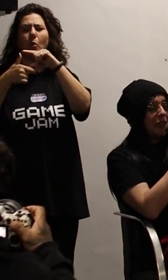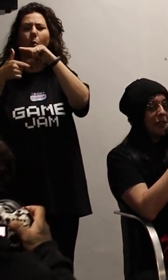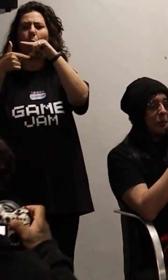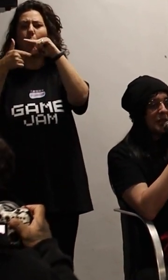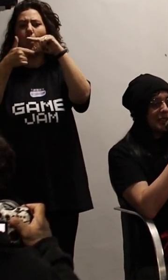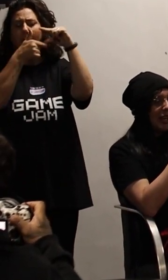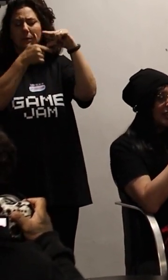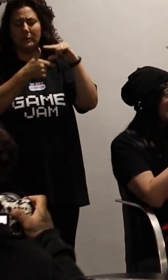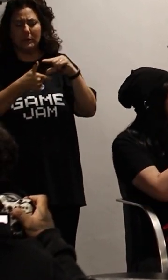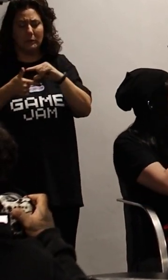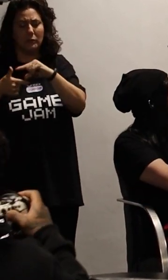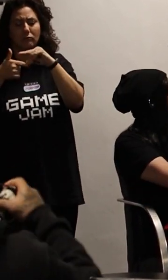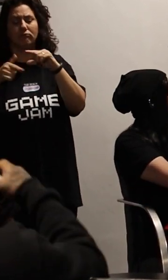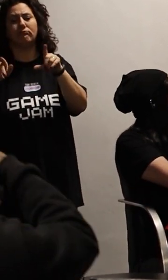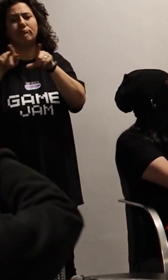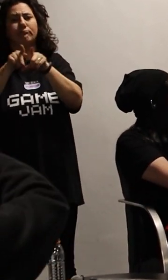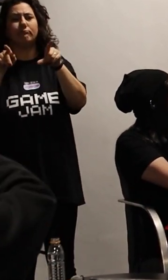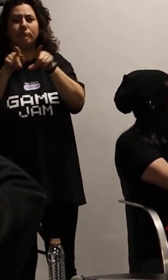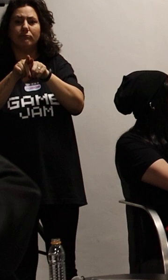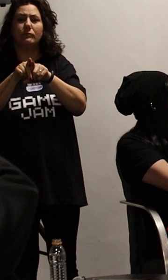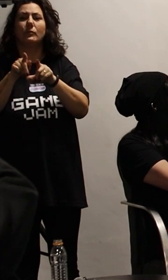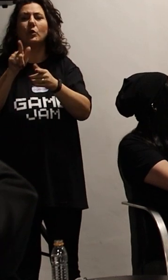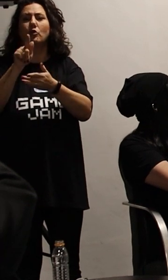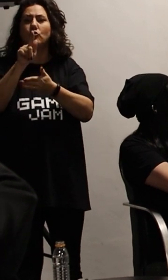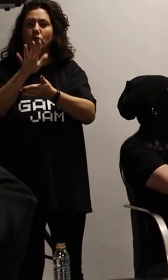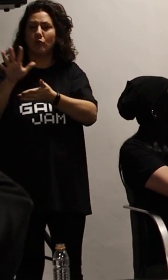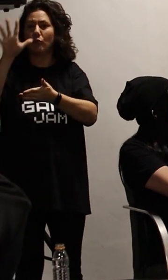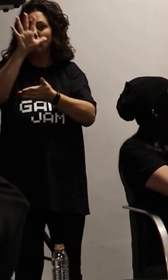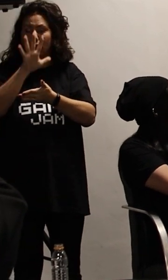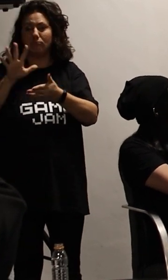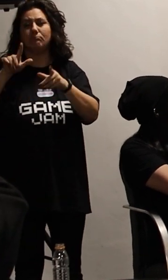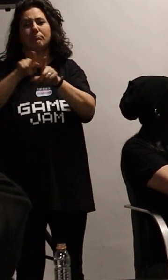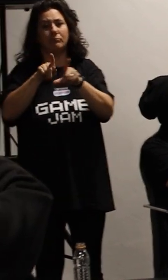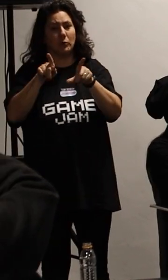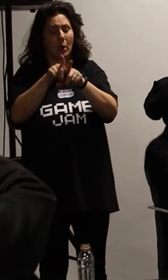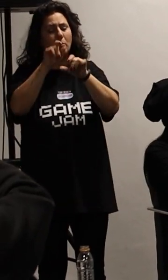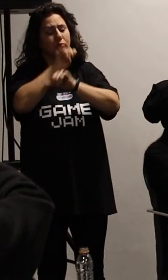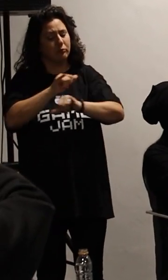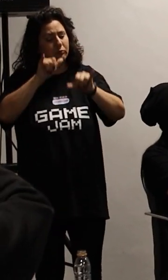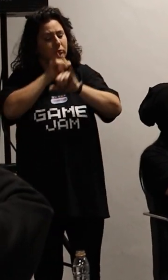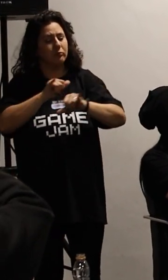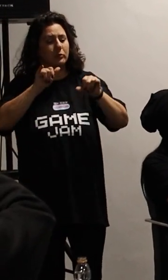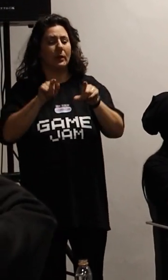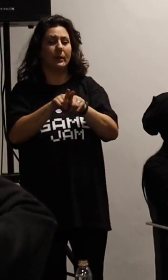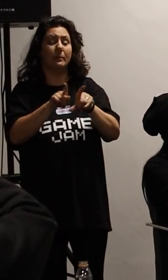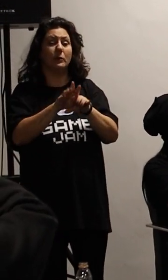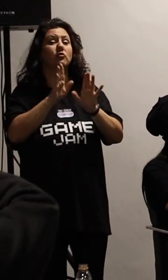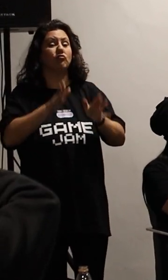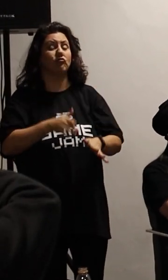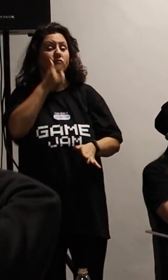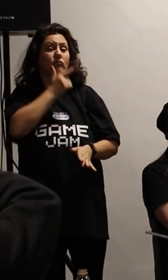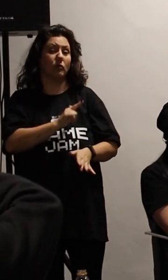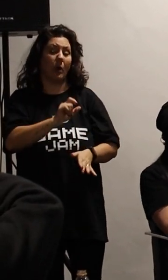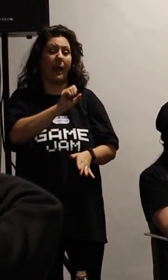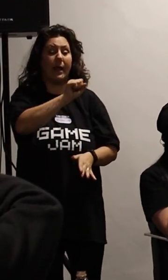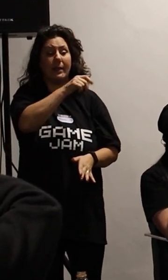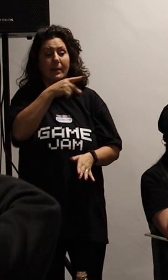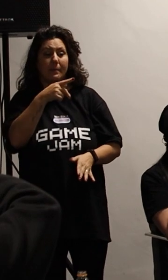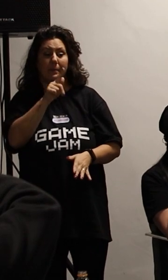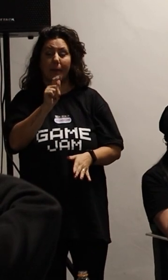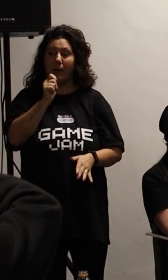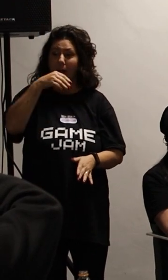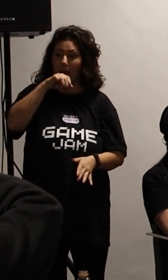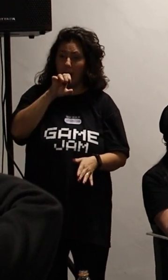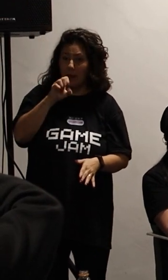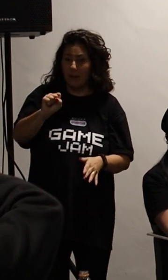sou geógrafa, publicitária. E algumas coisinhas, eu já ganhei um SB Games na categoria Serious Games.